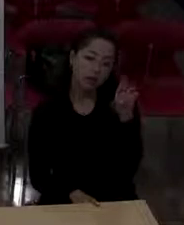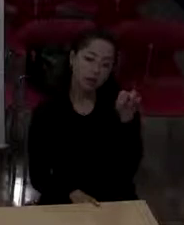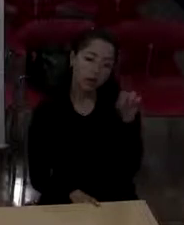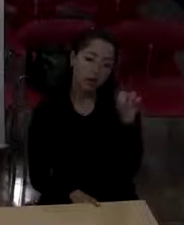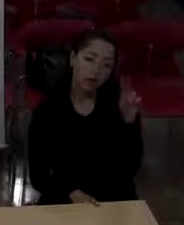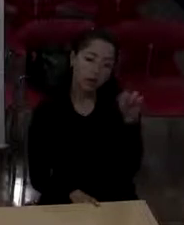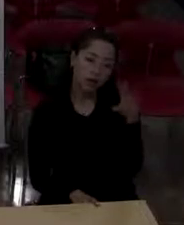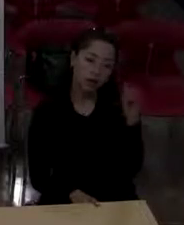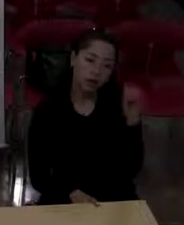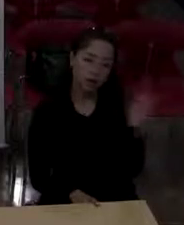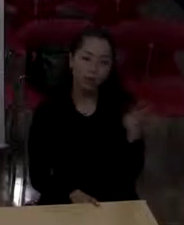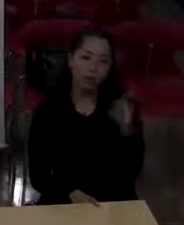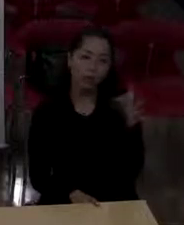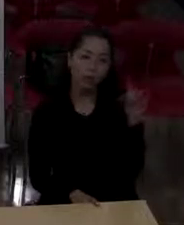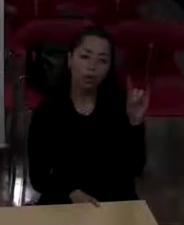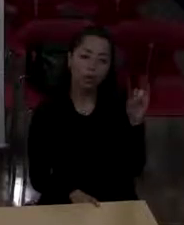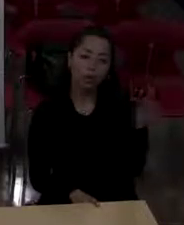Desarrollo.